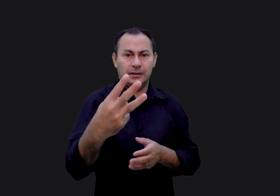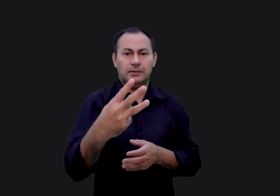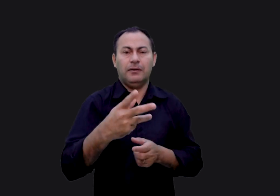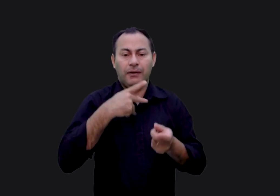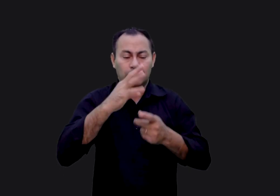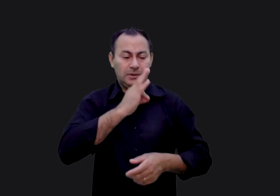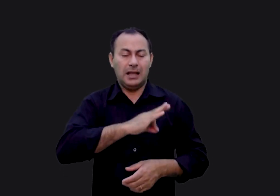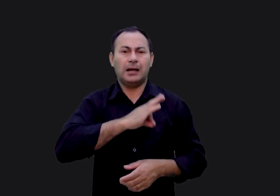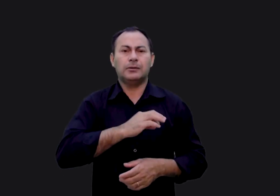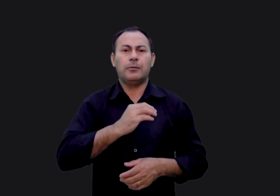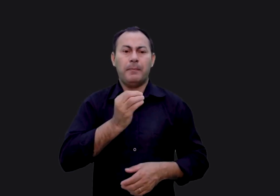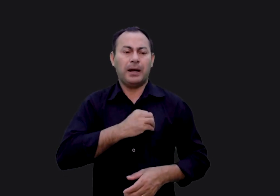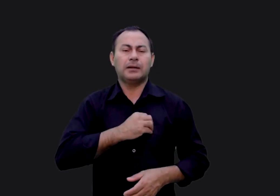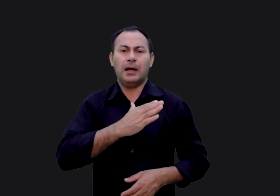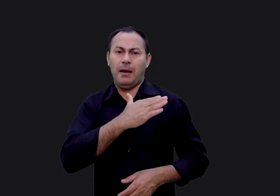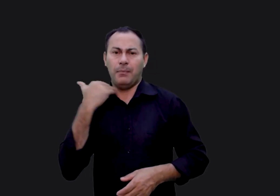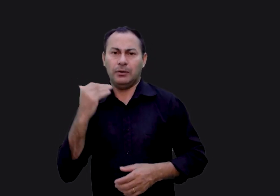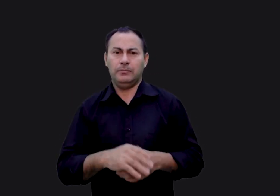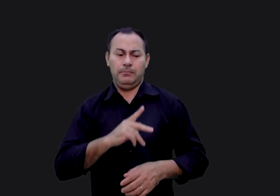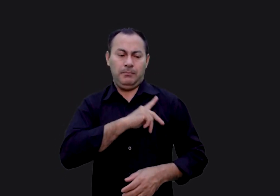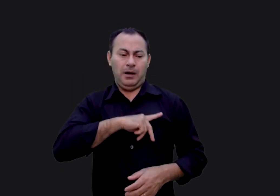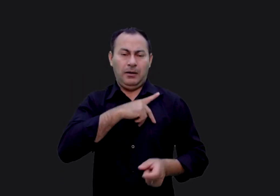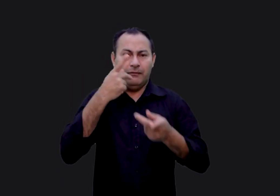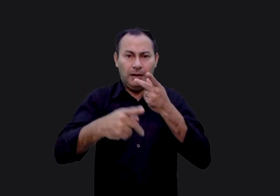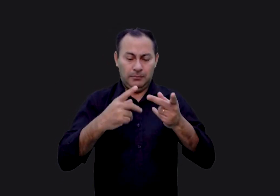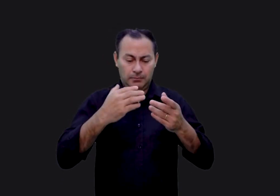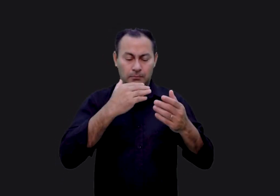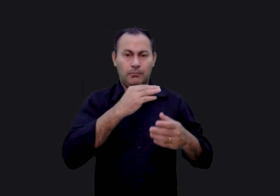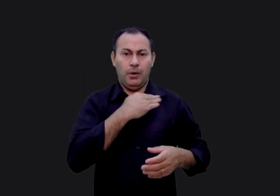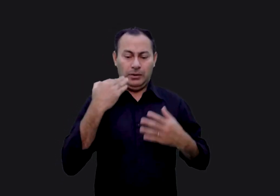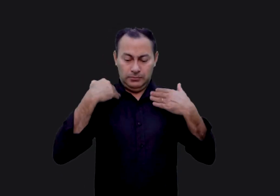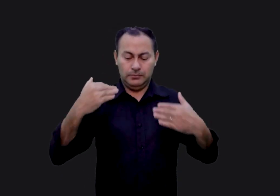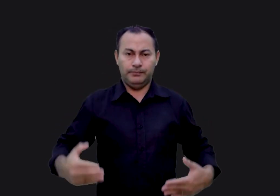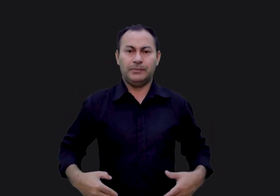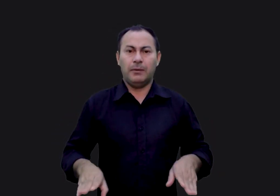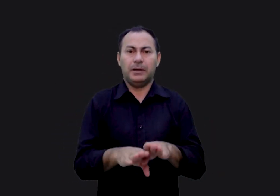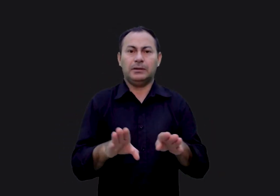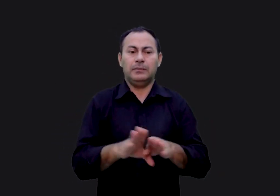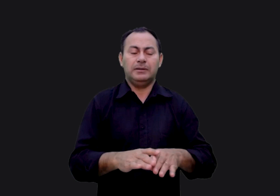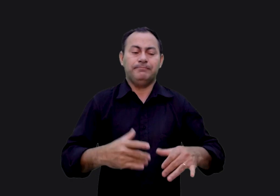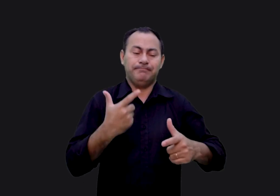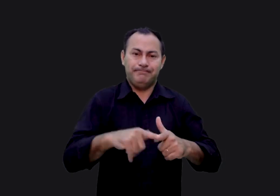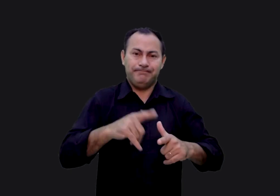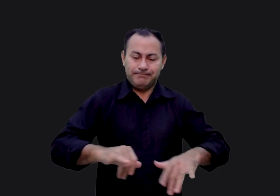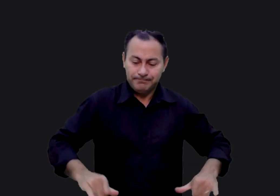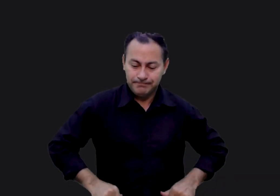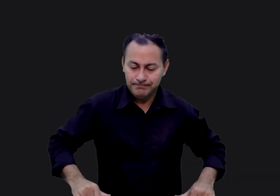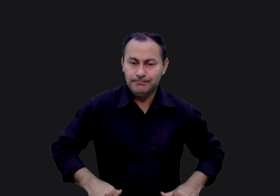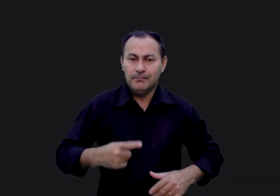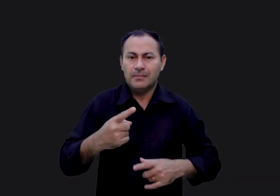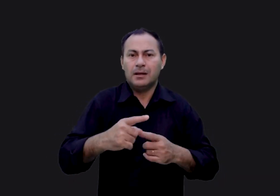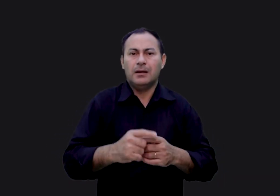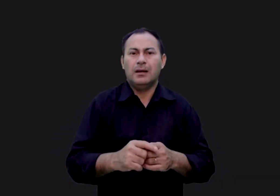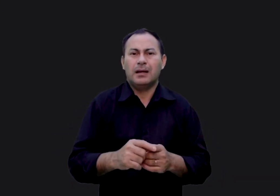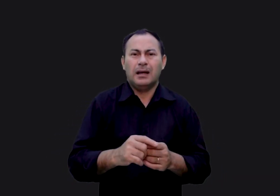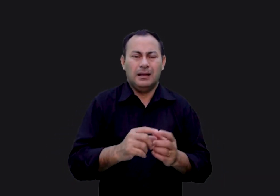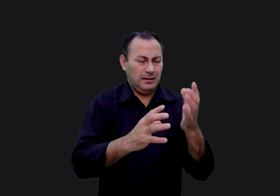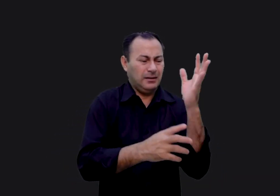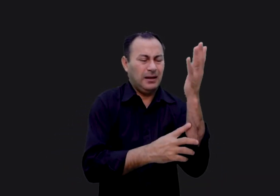pecado é a morte. Paulo não quis dizer apenas morte literal, mas referiu-se também ao banquete de consequências. Aquelas ervas